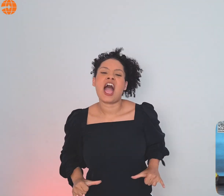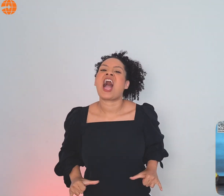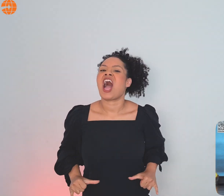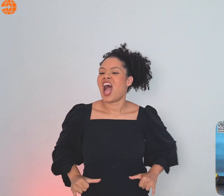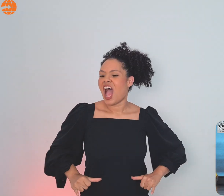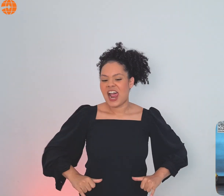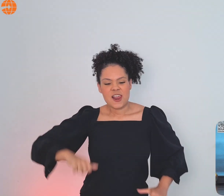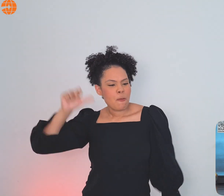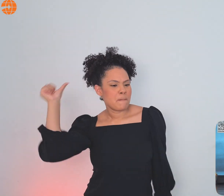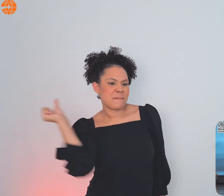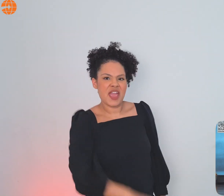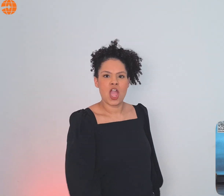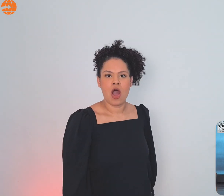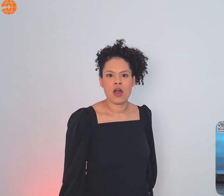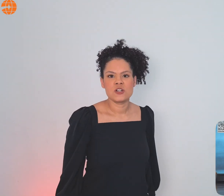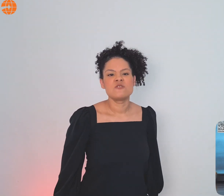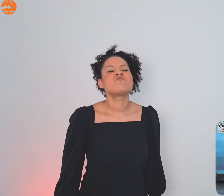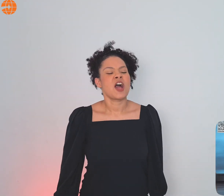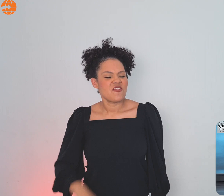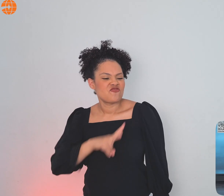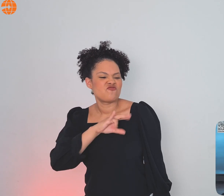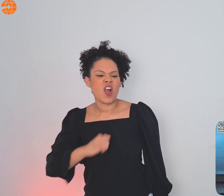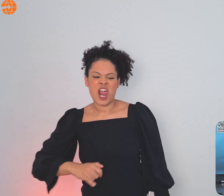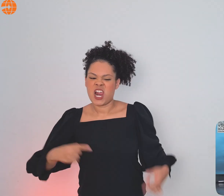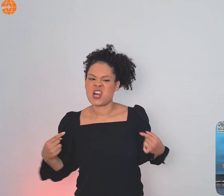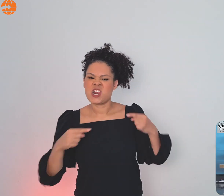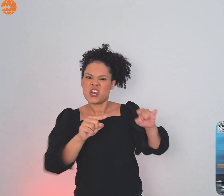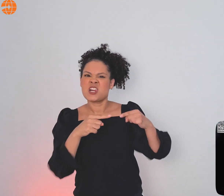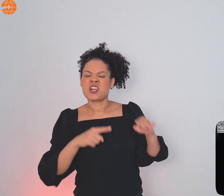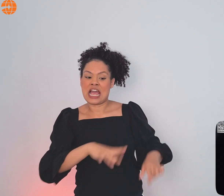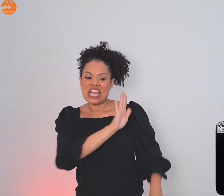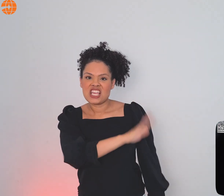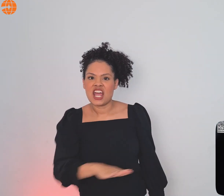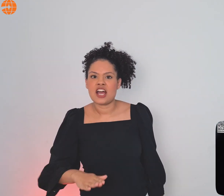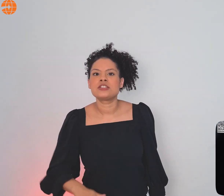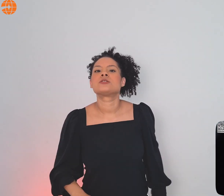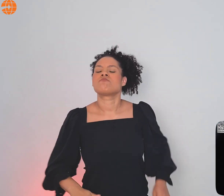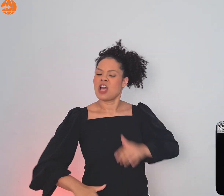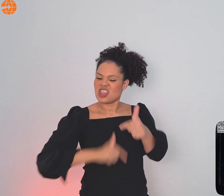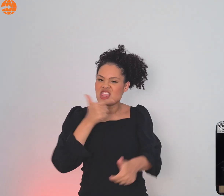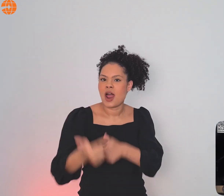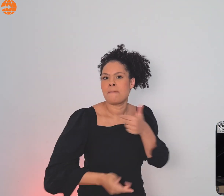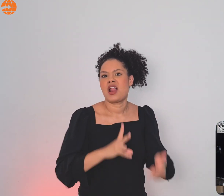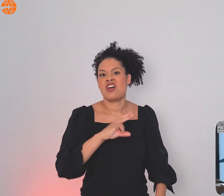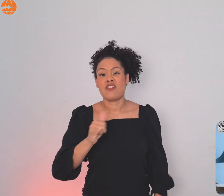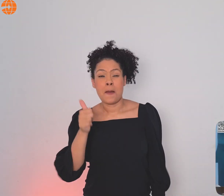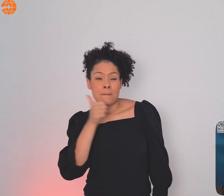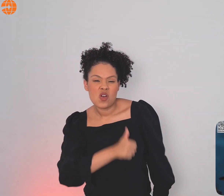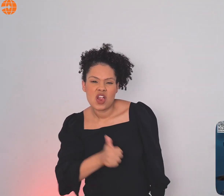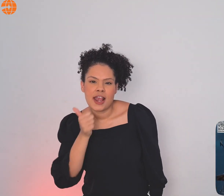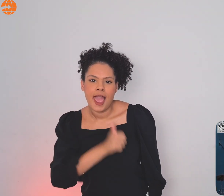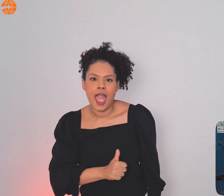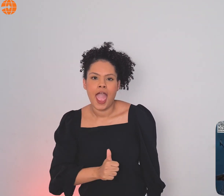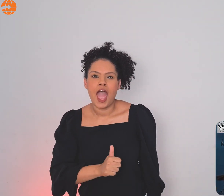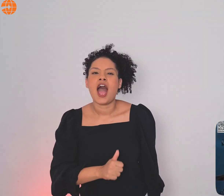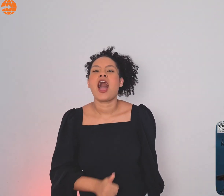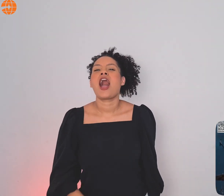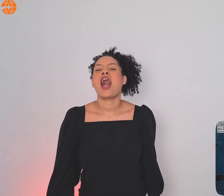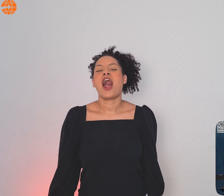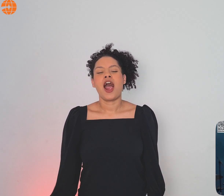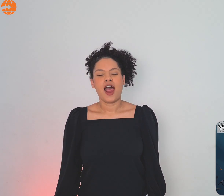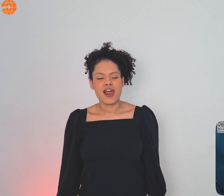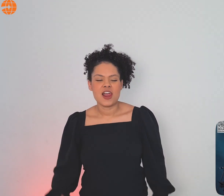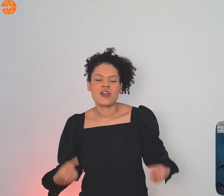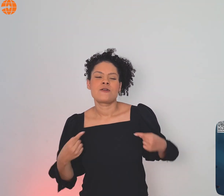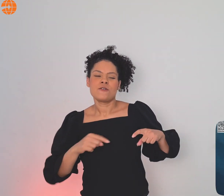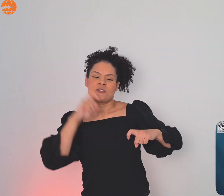mesmo. Agora nós vamos escravizar. Criança vai fazer serviço forçado, essas mulheres vão fazer serviços